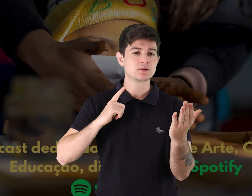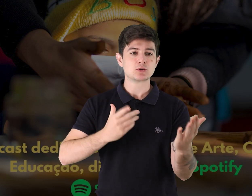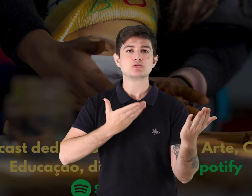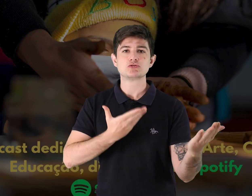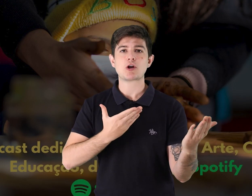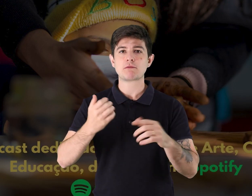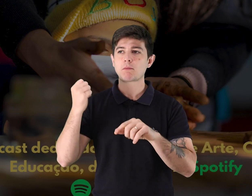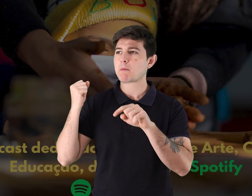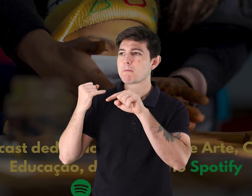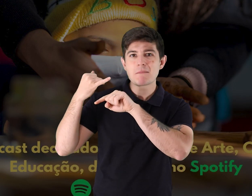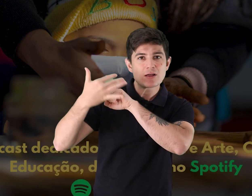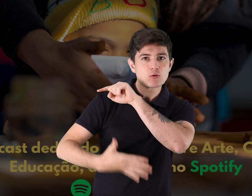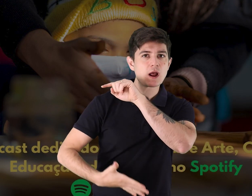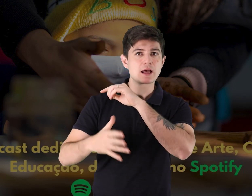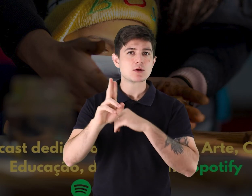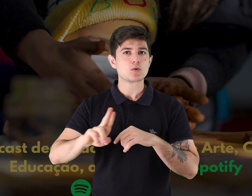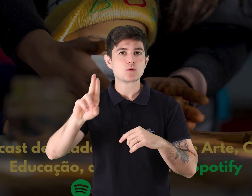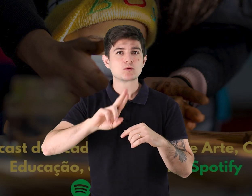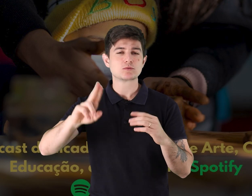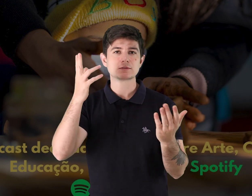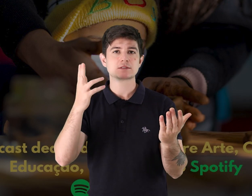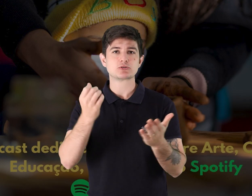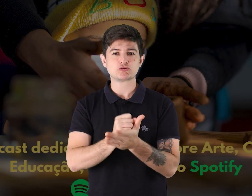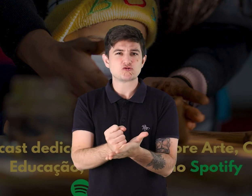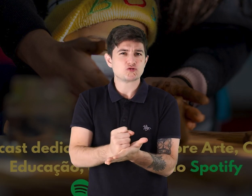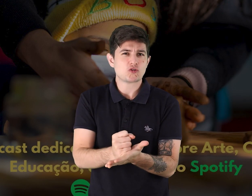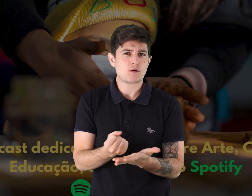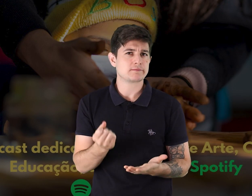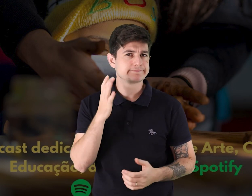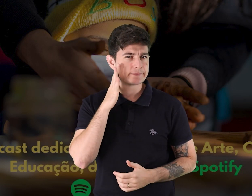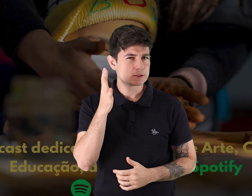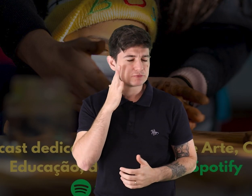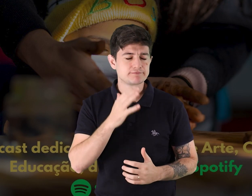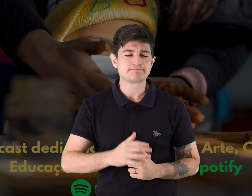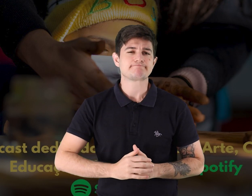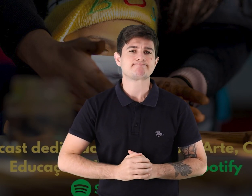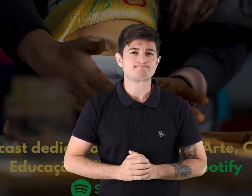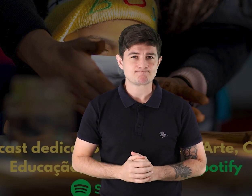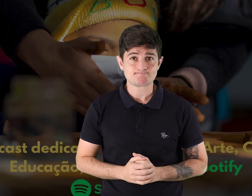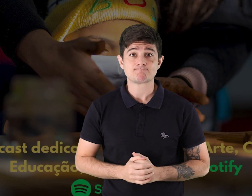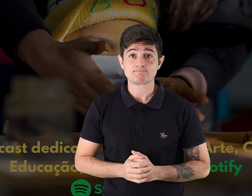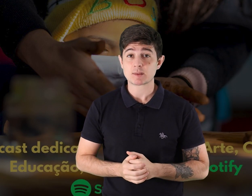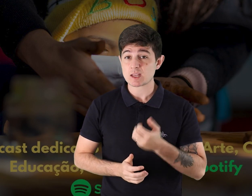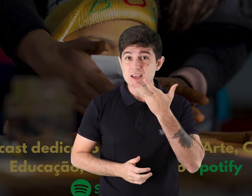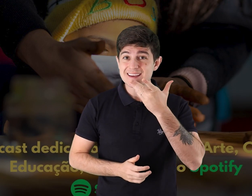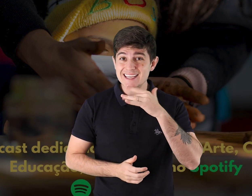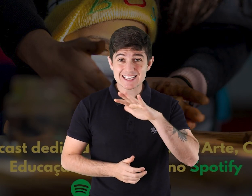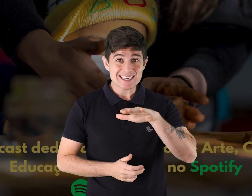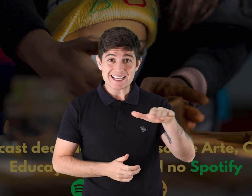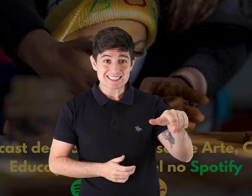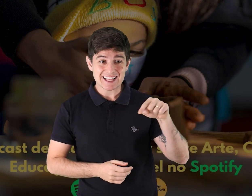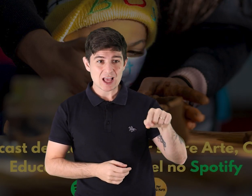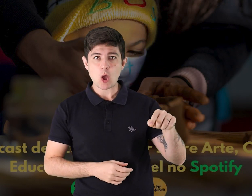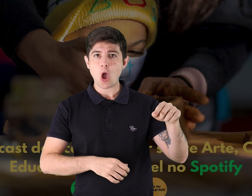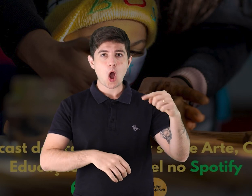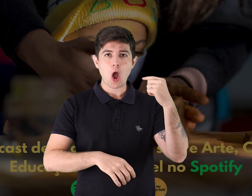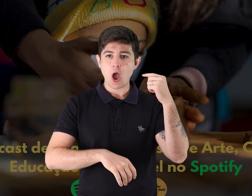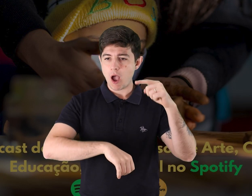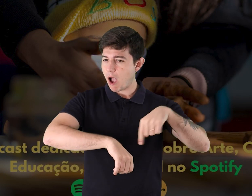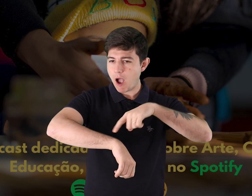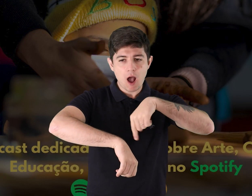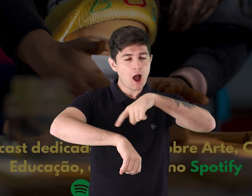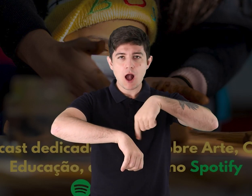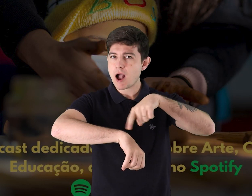estamos enfrentando aí jovens que varam a madrugada com os games, né? Crianças que